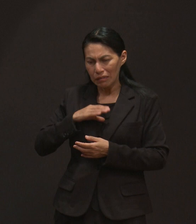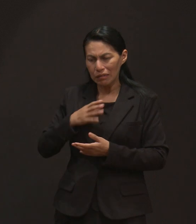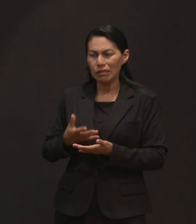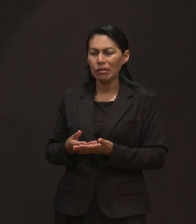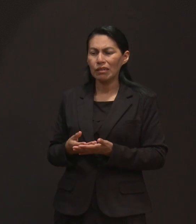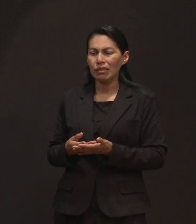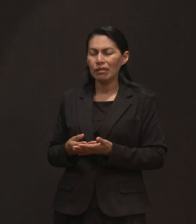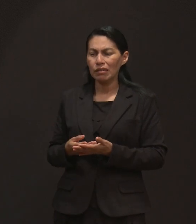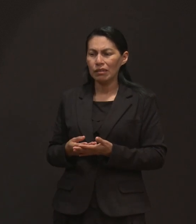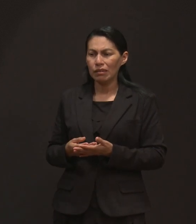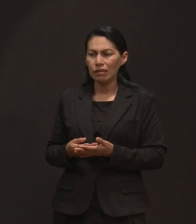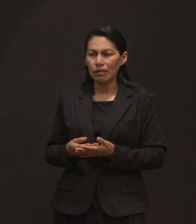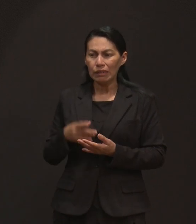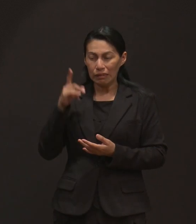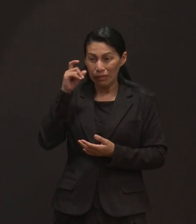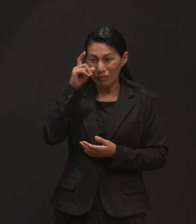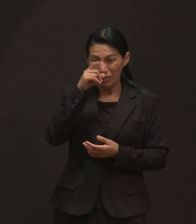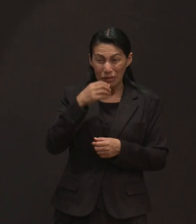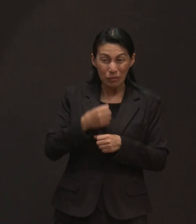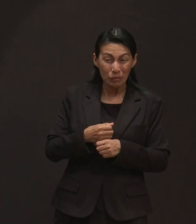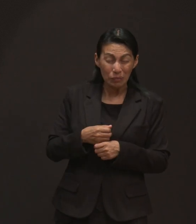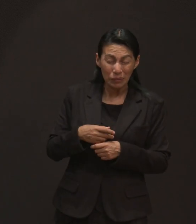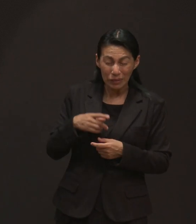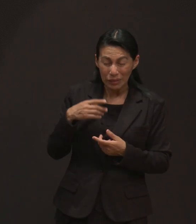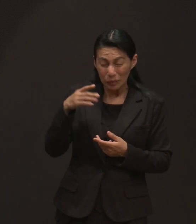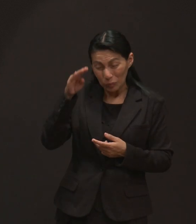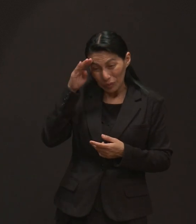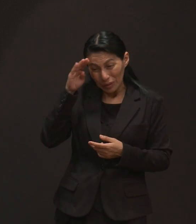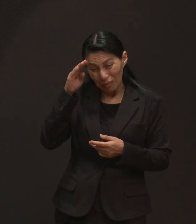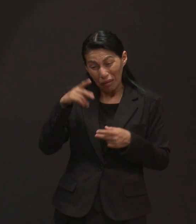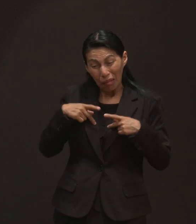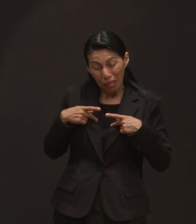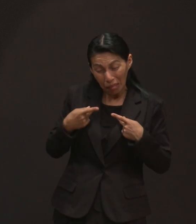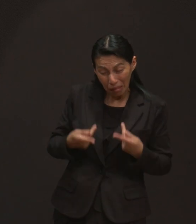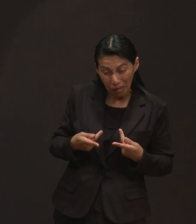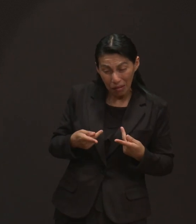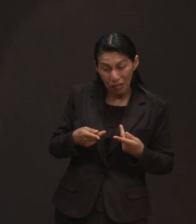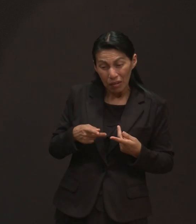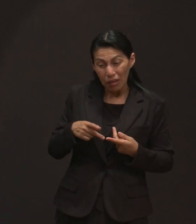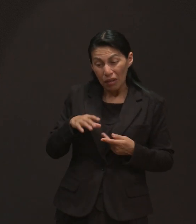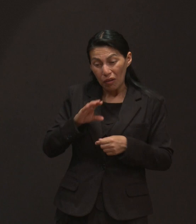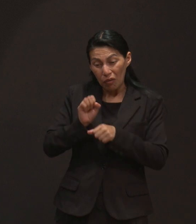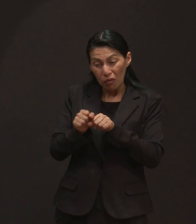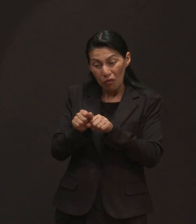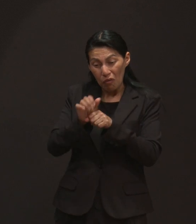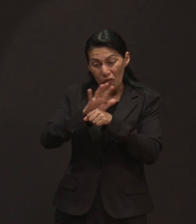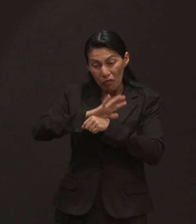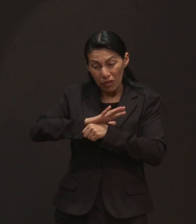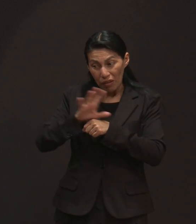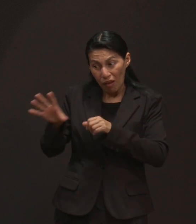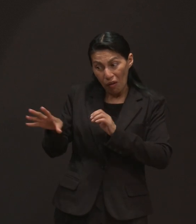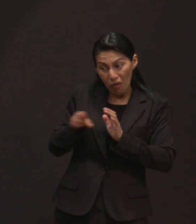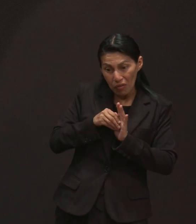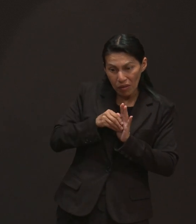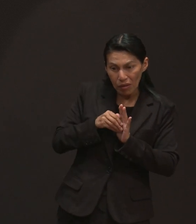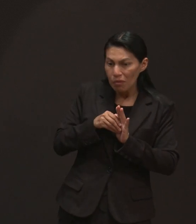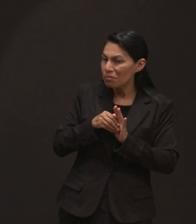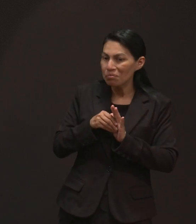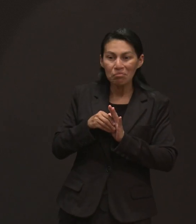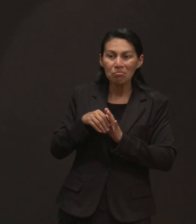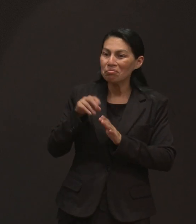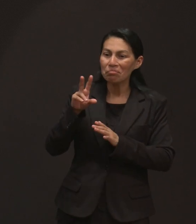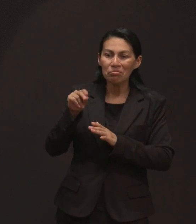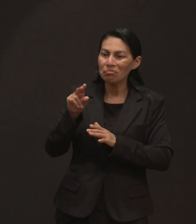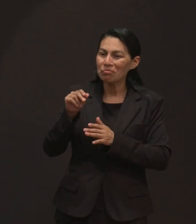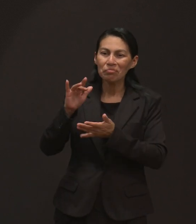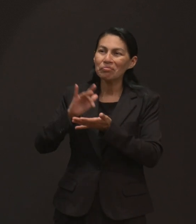tenía mucho que, ya estaba liberada del cáncer. Entonces pensaban que estaba débil su cuerpo, pero no. Gracias a